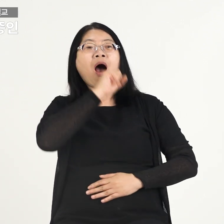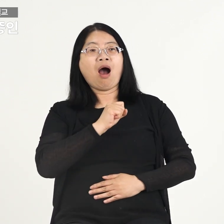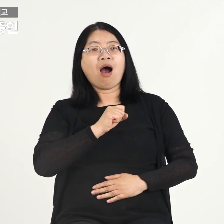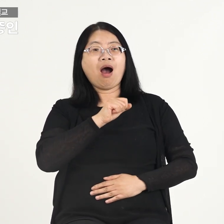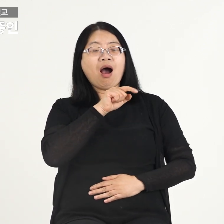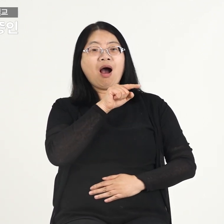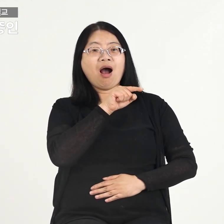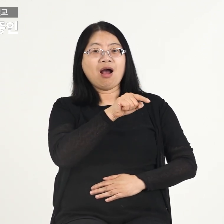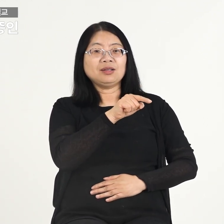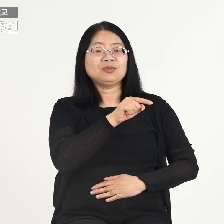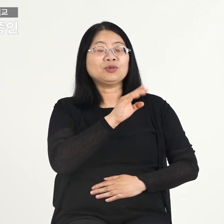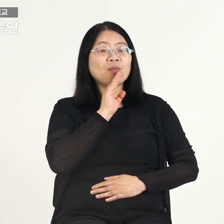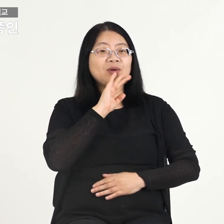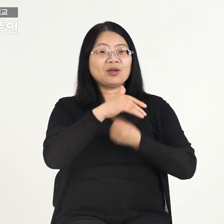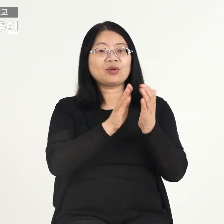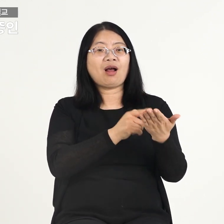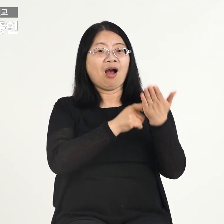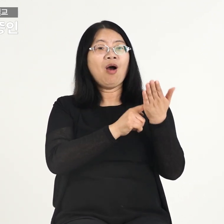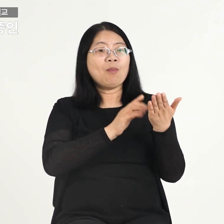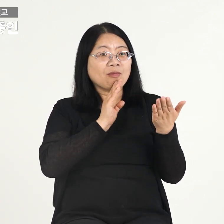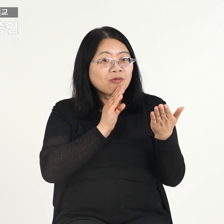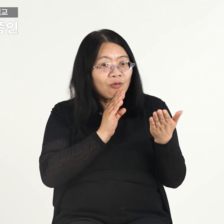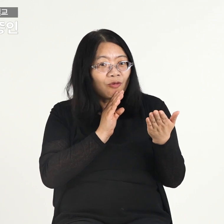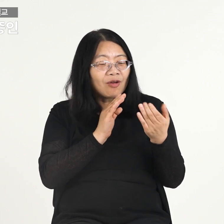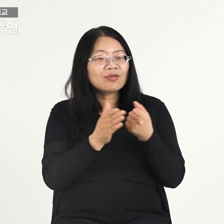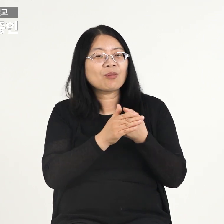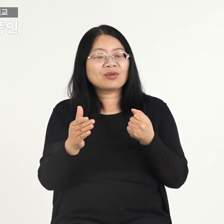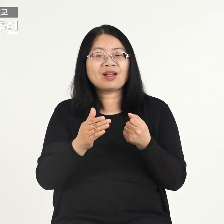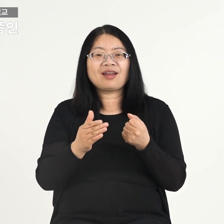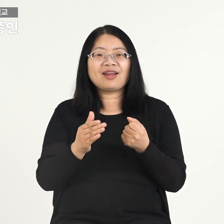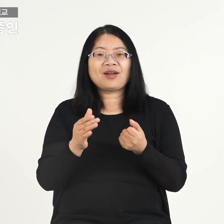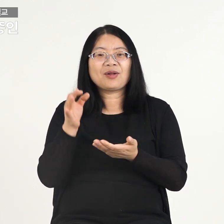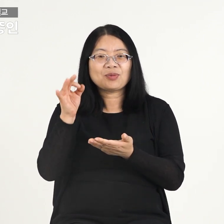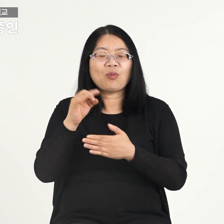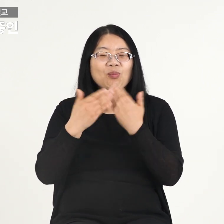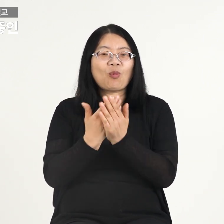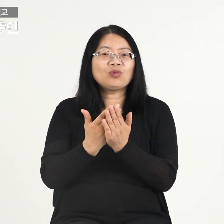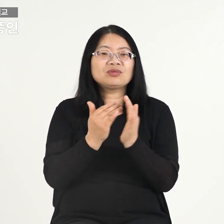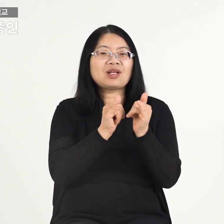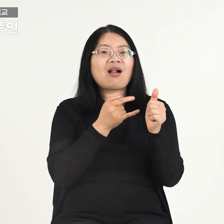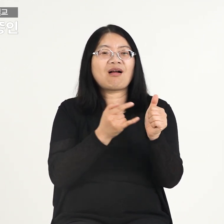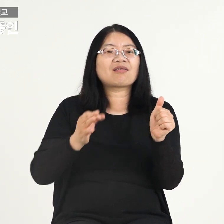이분이셨구나. 그래서 재산 바치고 시간 바치고